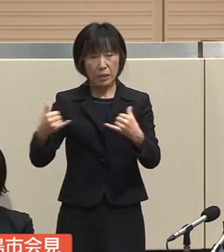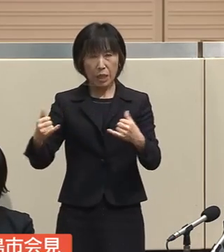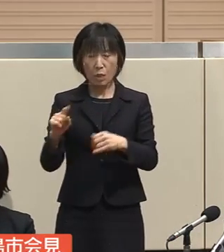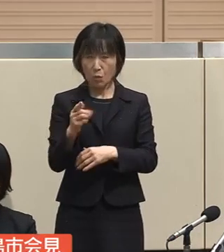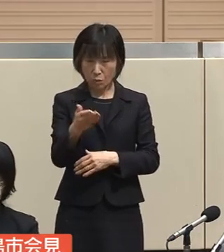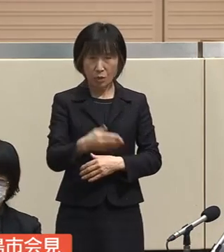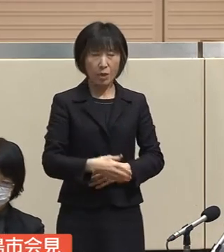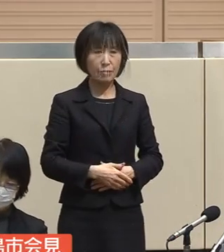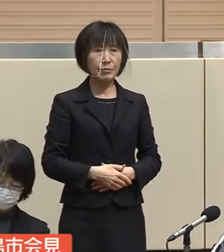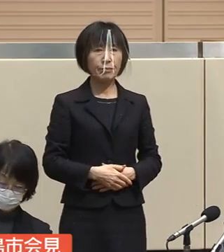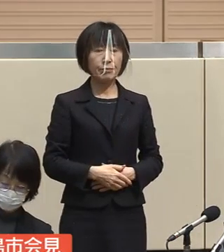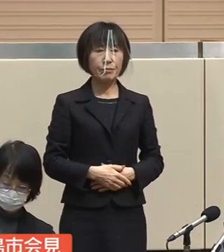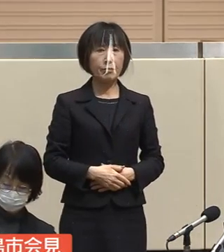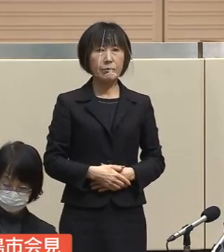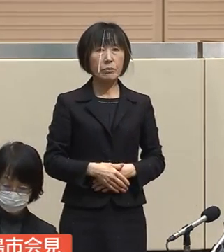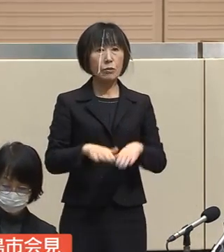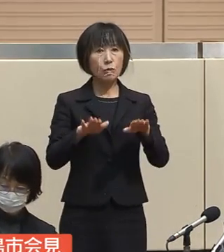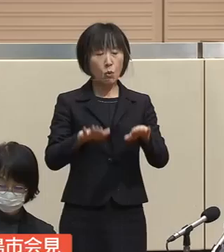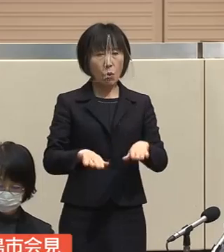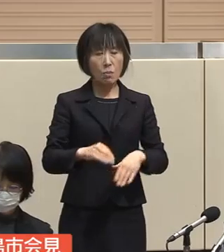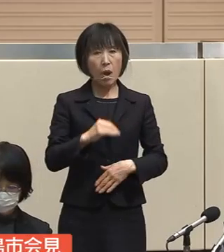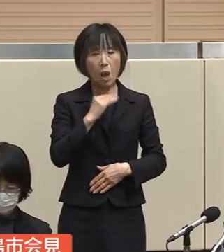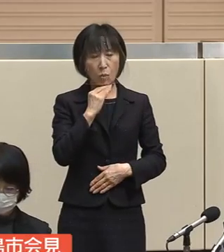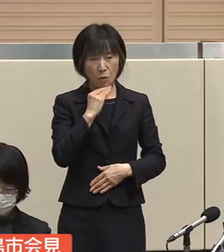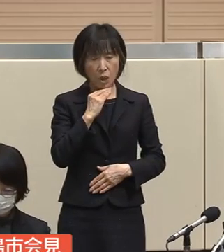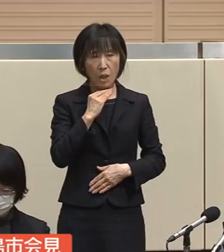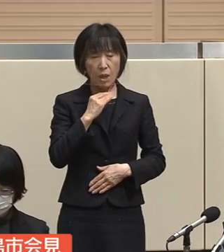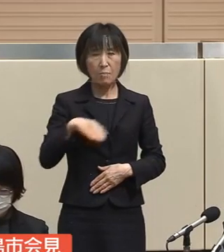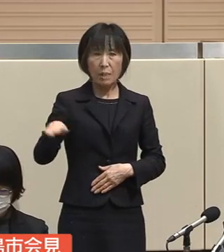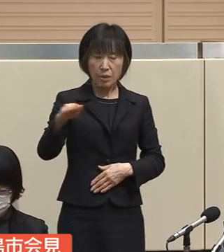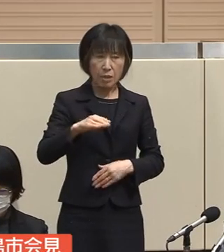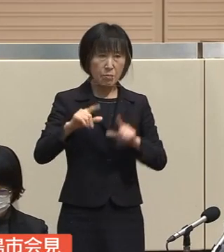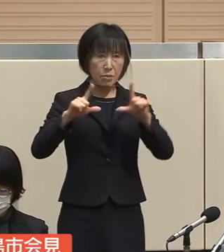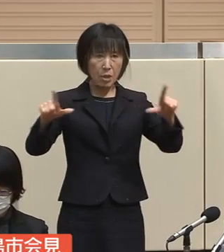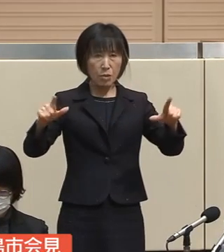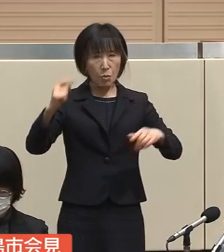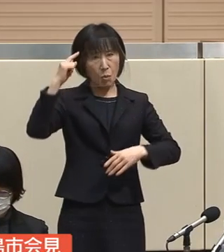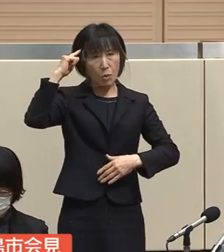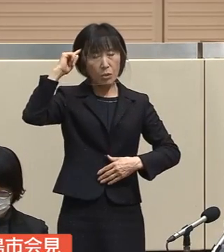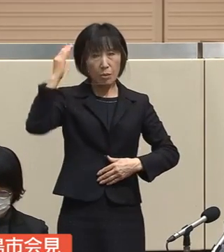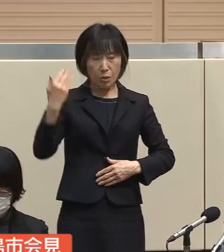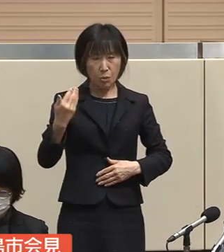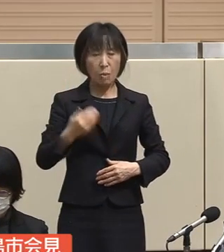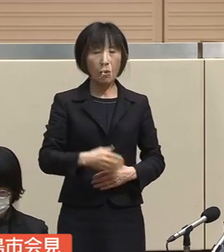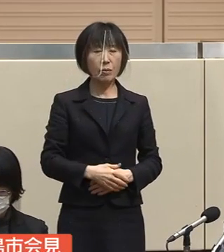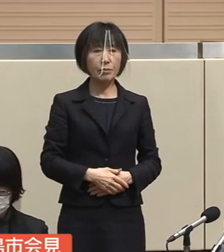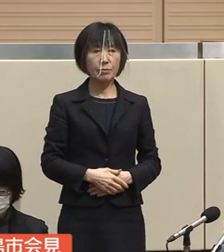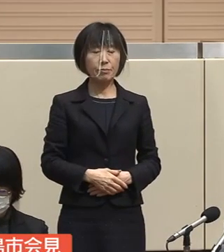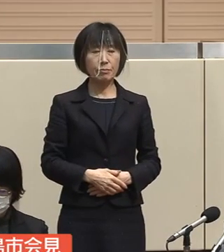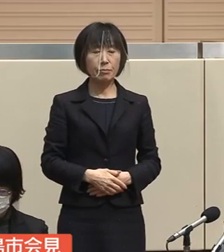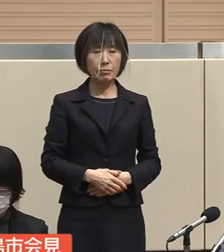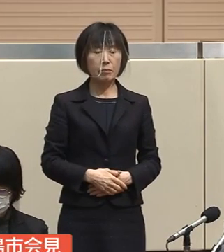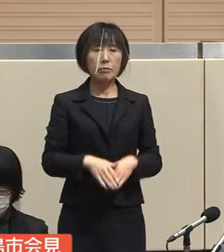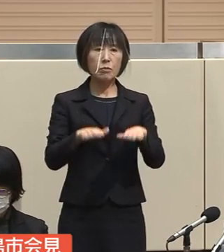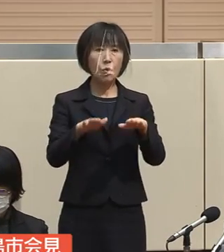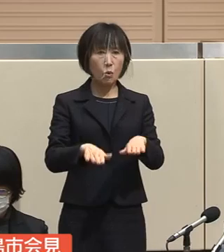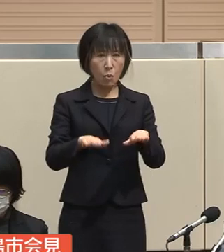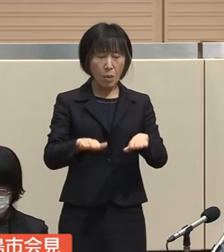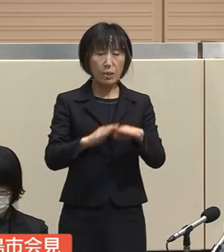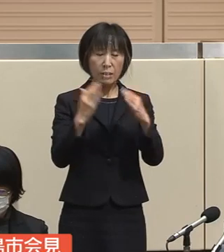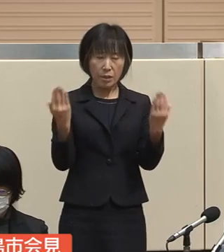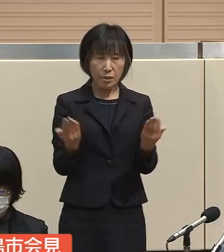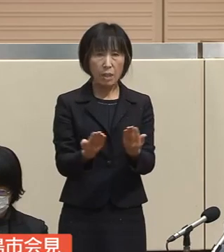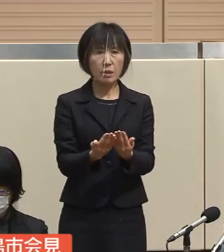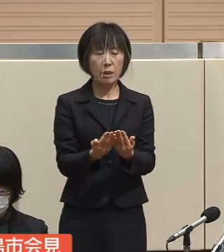そうですね、今日ですね、後ほどまたプレスリリースをいつものようにさせていただきますけれども、今日は全体